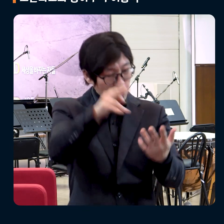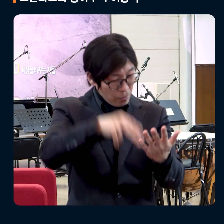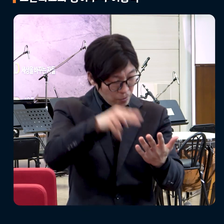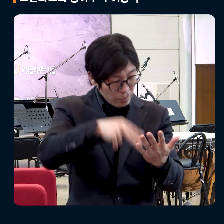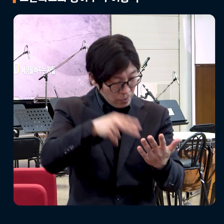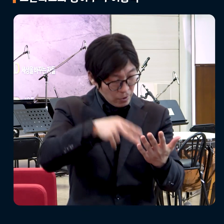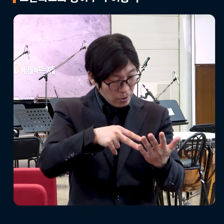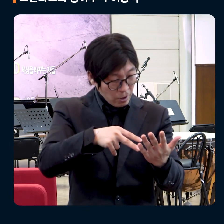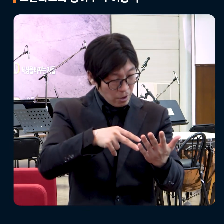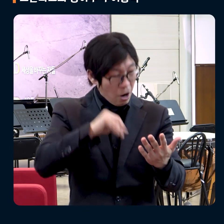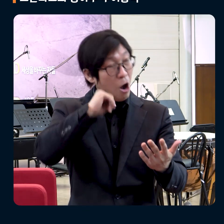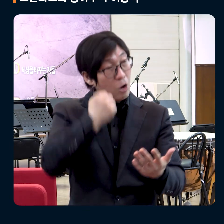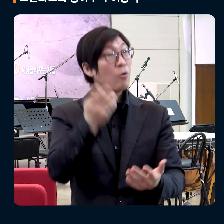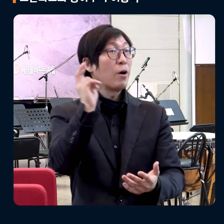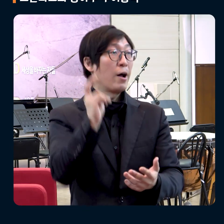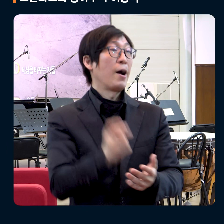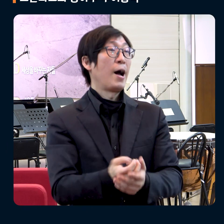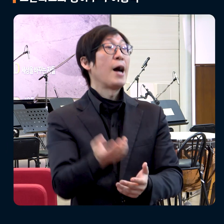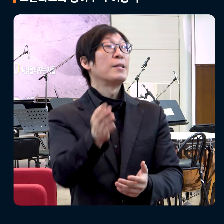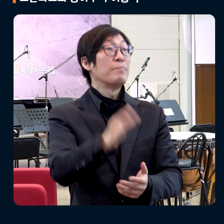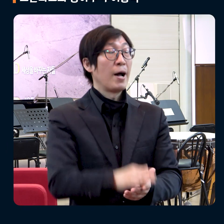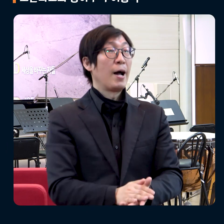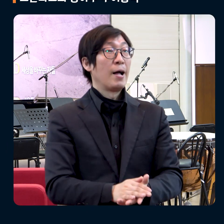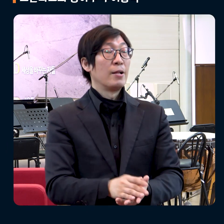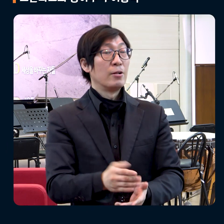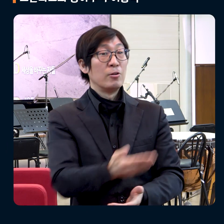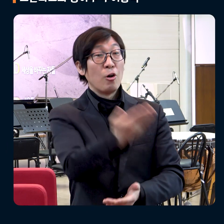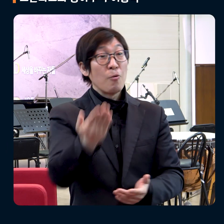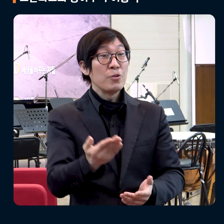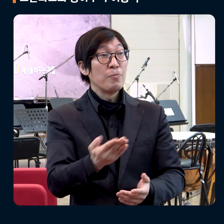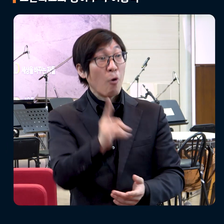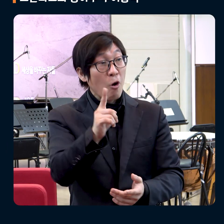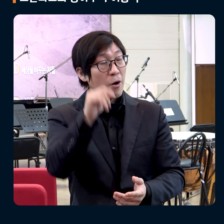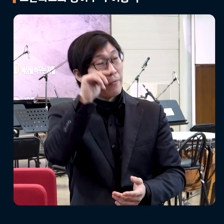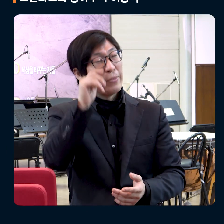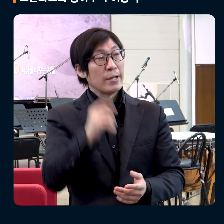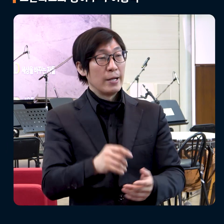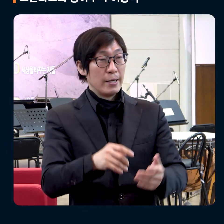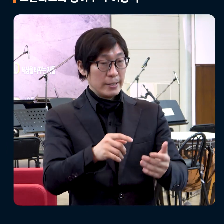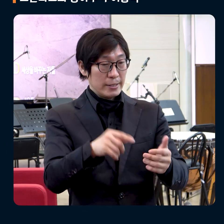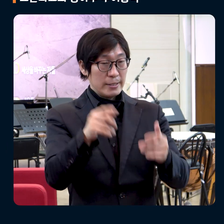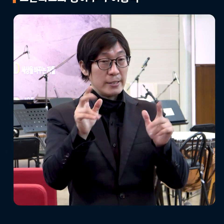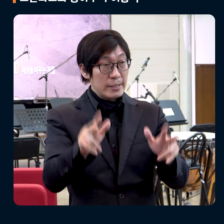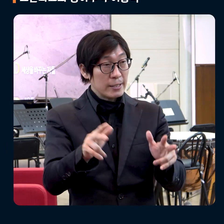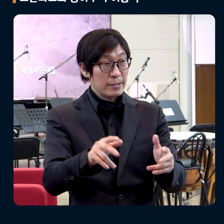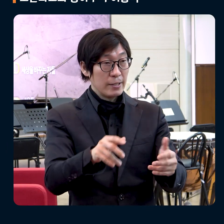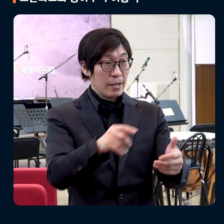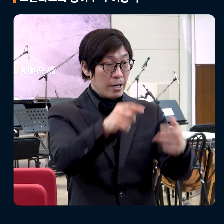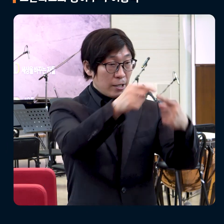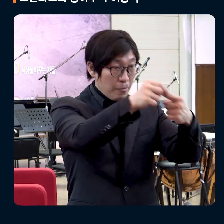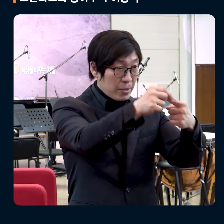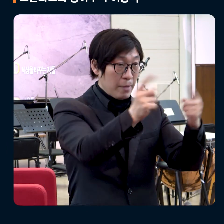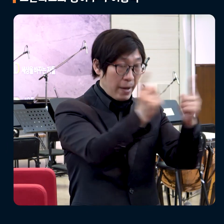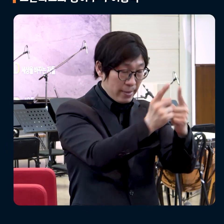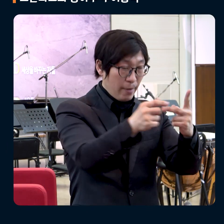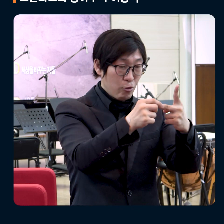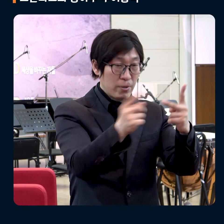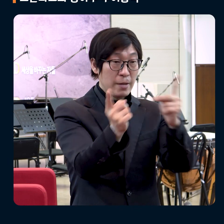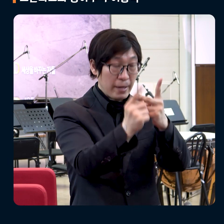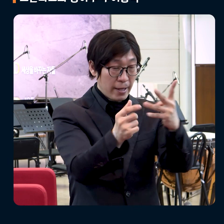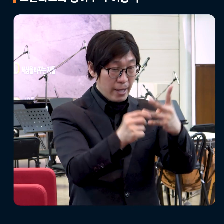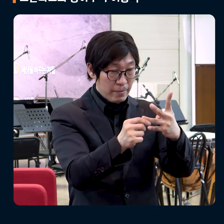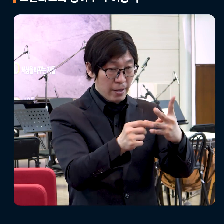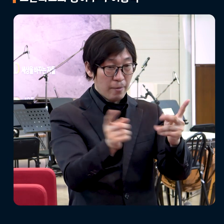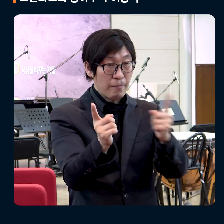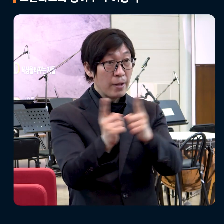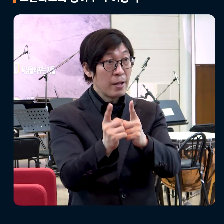확증할 수는 없습니다. 정직하게 성경을 봐야 됩니다. 그러나 우리는 그가 내면의 변화가 있었고 예수님을 따르는 제자가